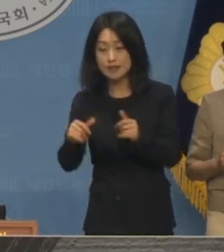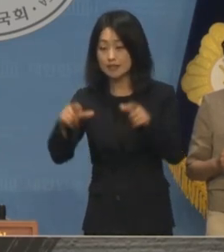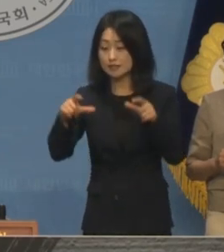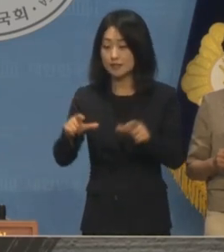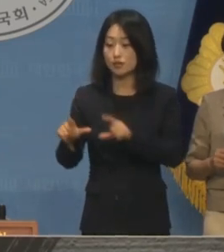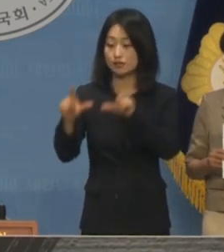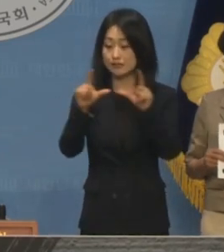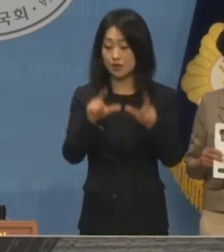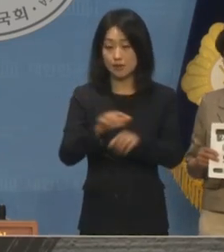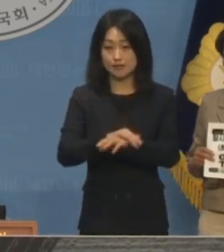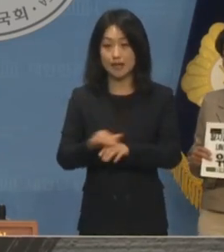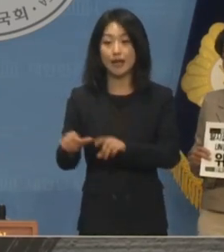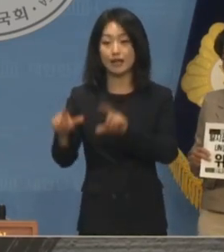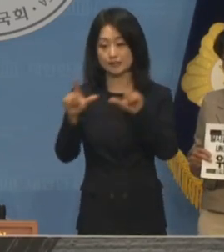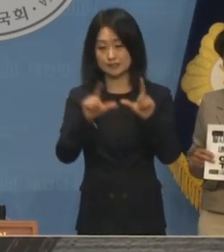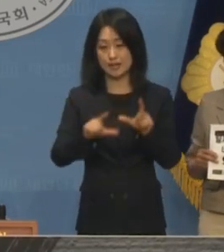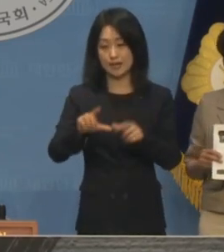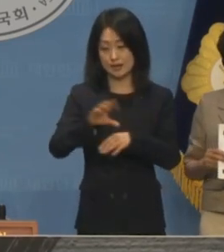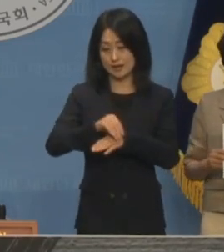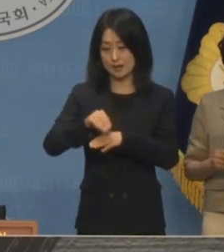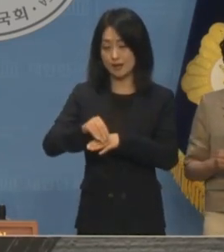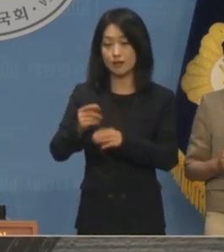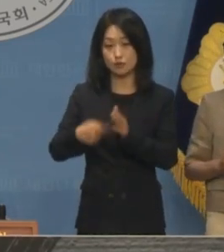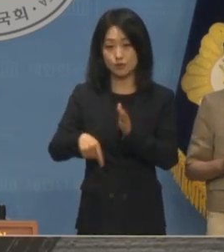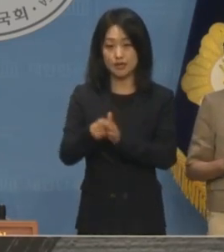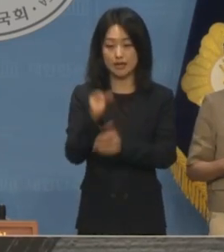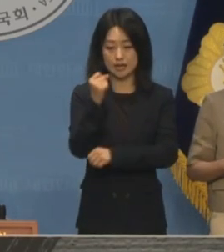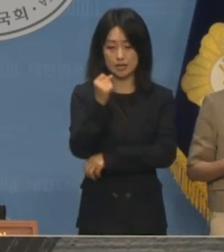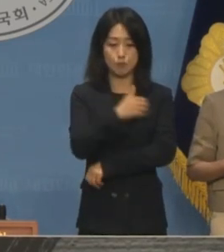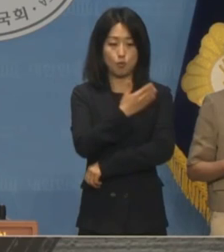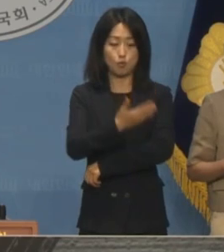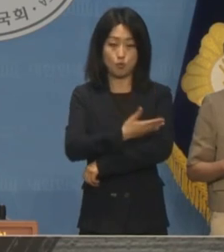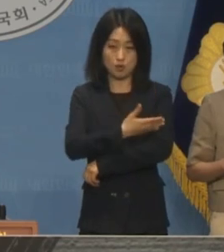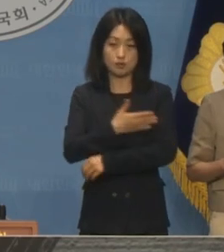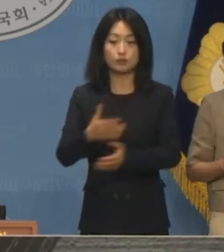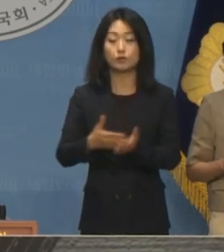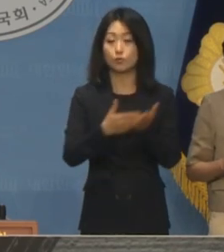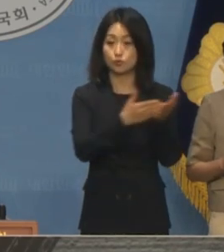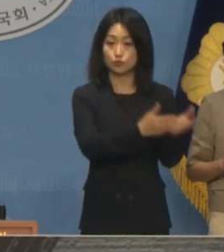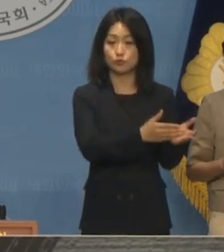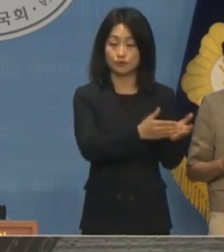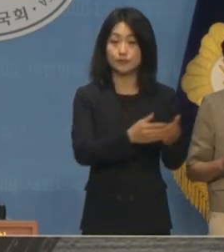지역사회에 살아갈 수 있도록 기본적인 권리를 요구하는 것입니다.